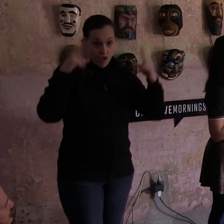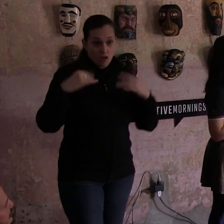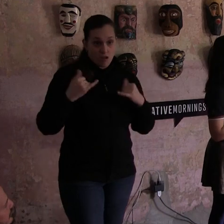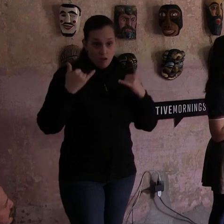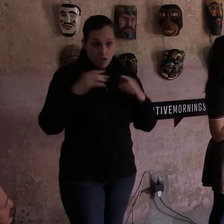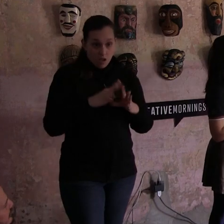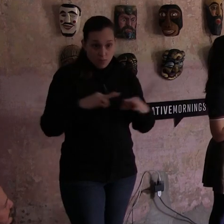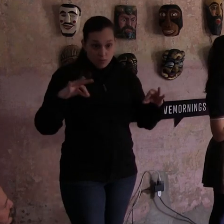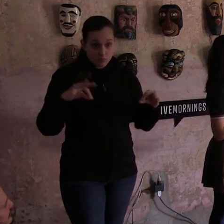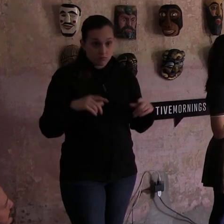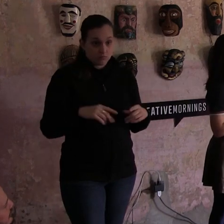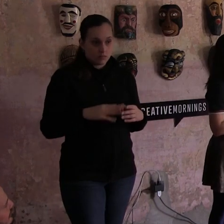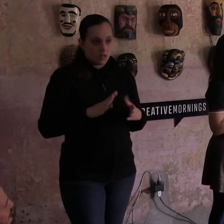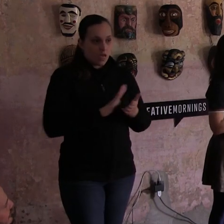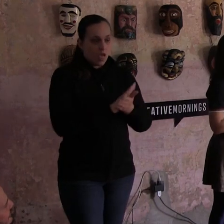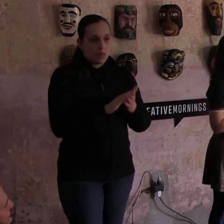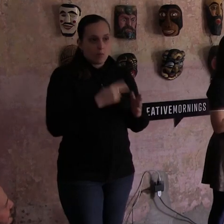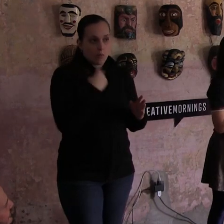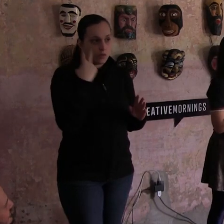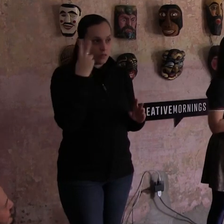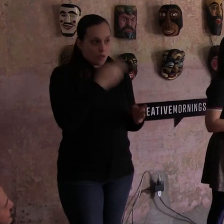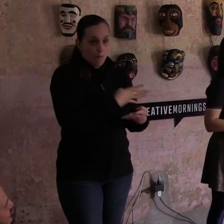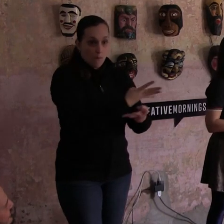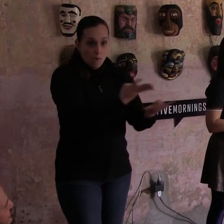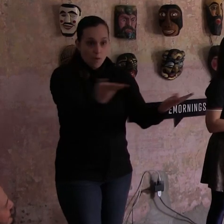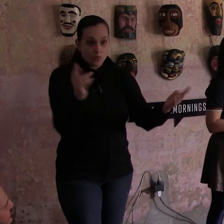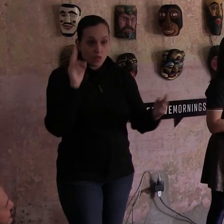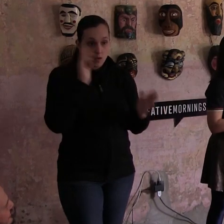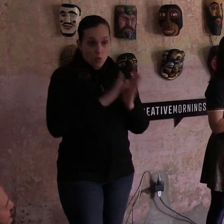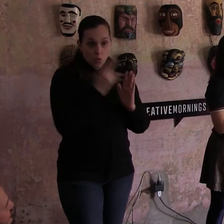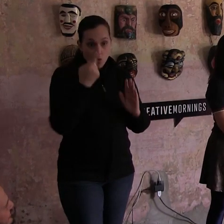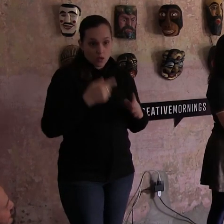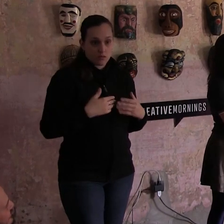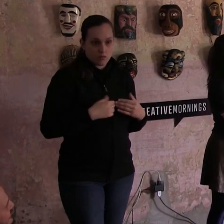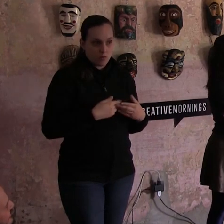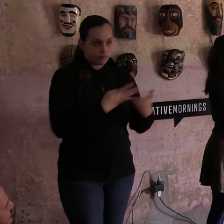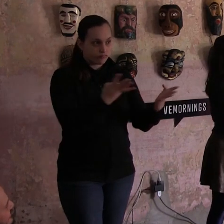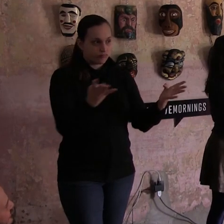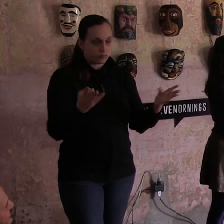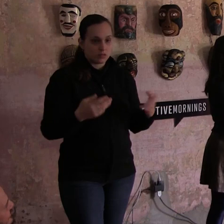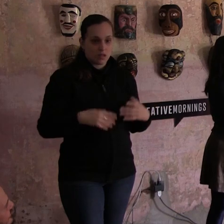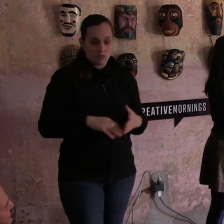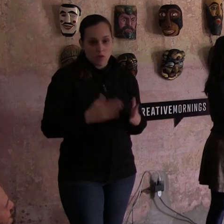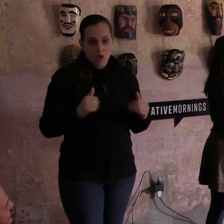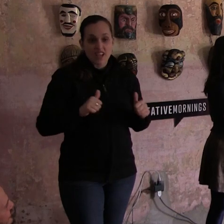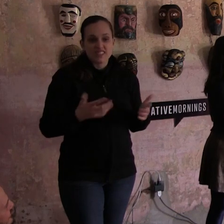de Uruguay frente a cantidad de países del mundo. Eso fue muy emocionante para mí.